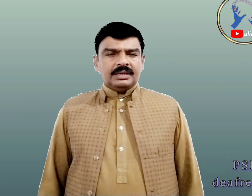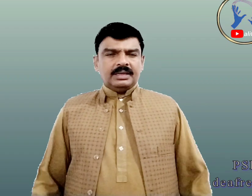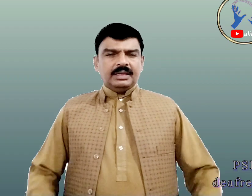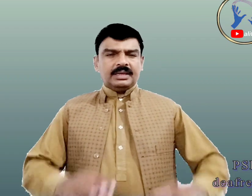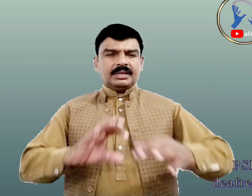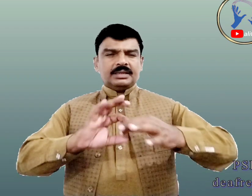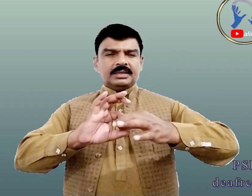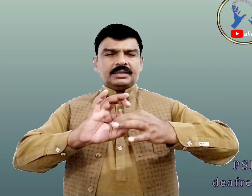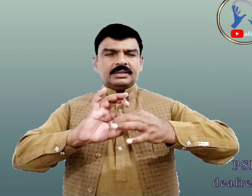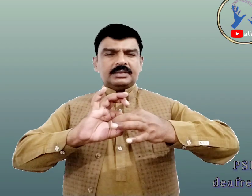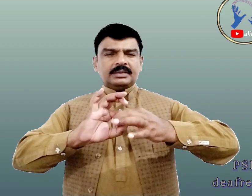लिंक,